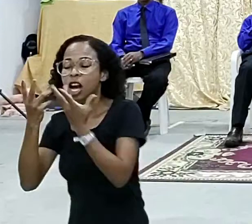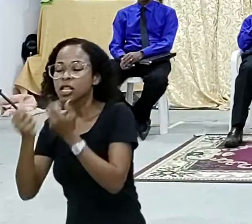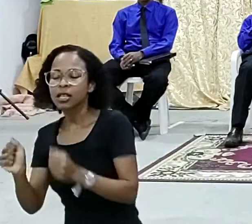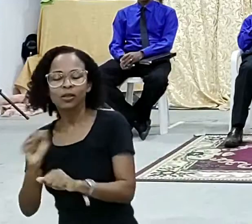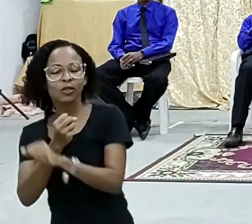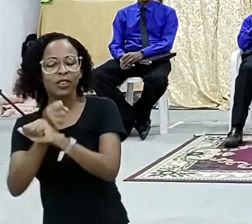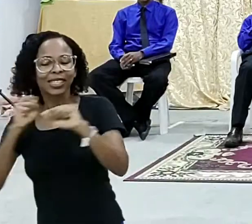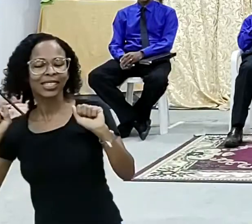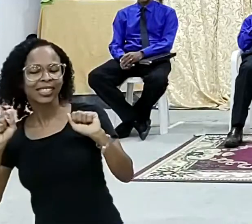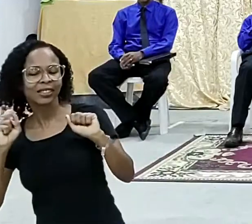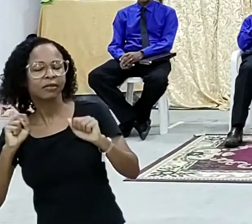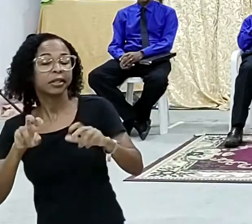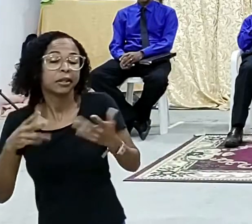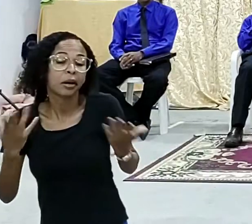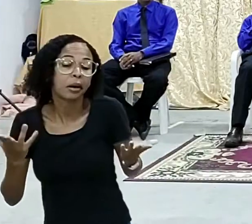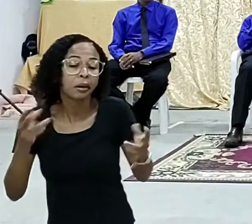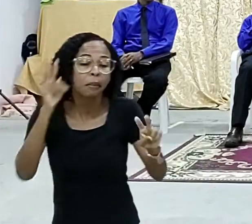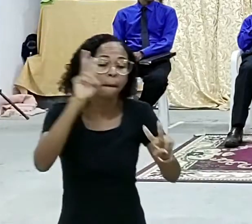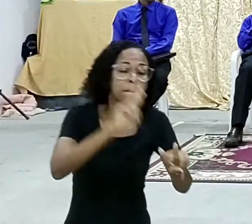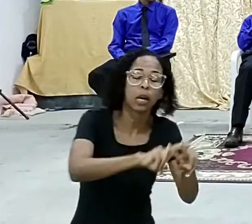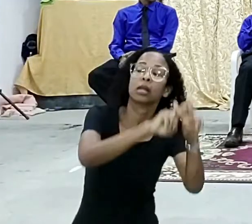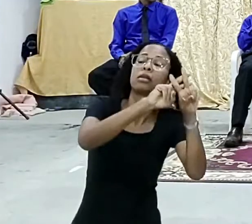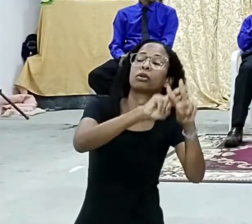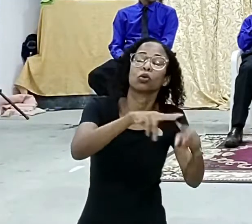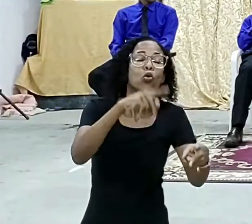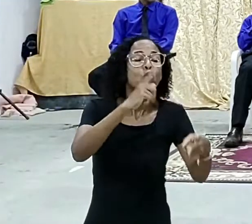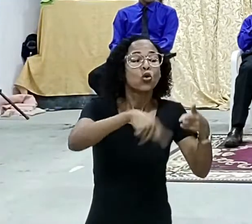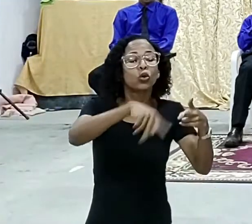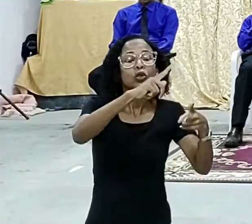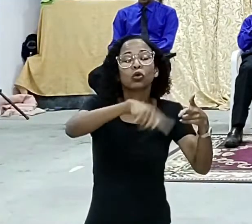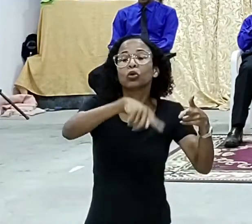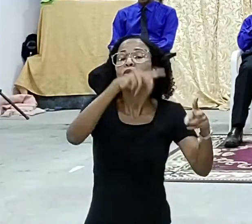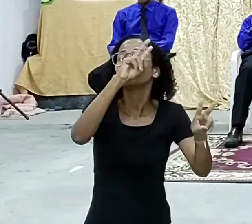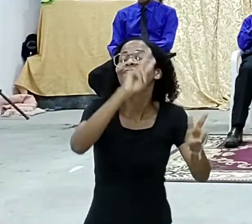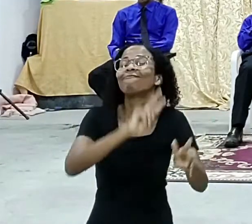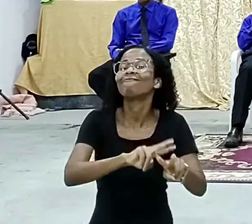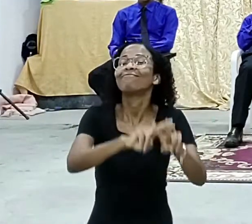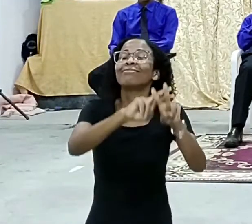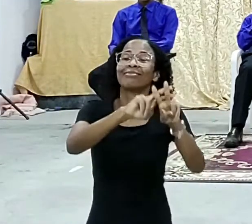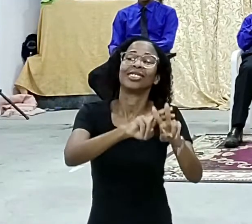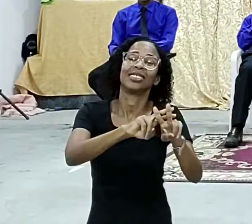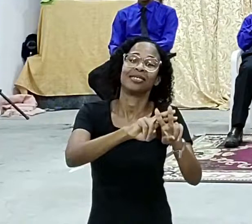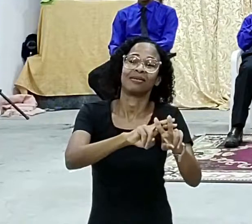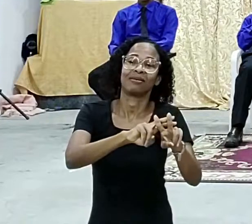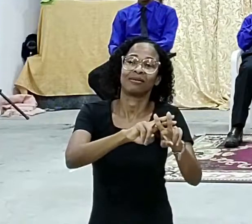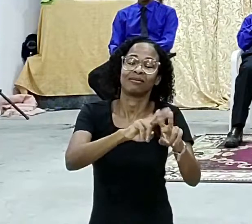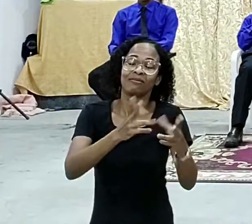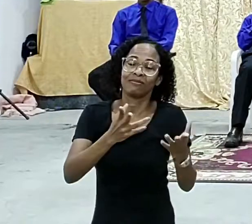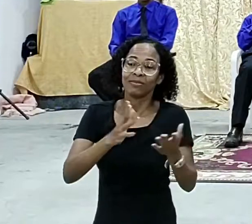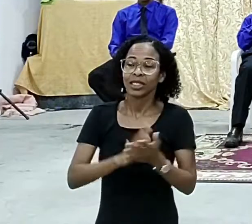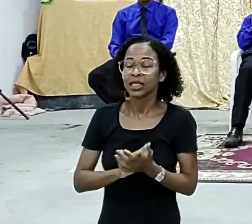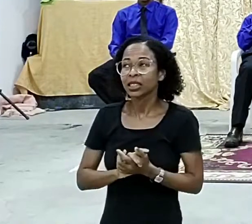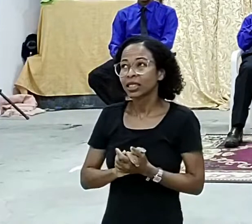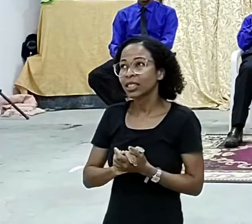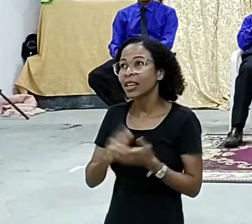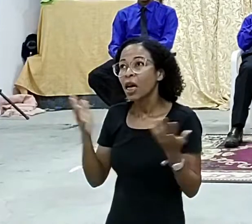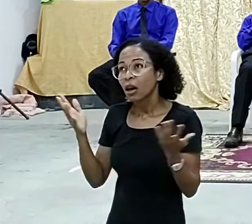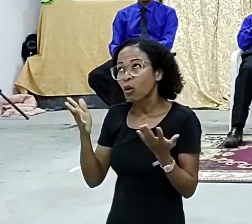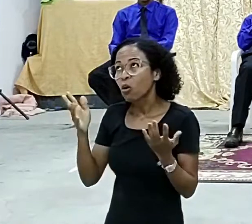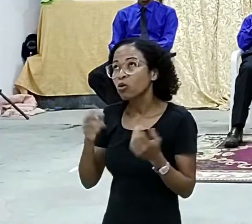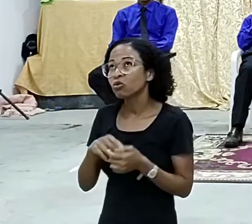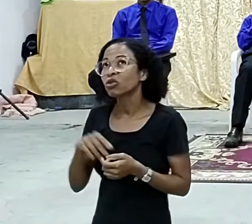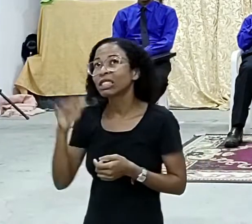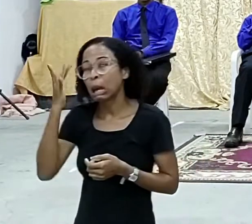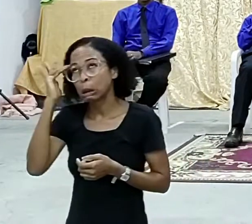acabou pagando pelo erro que hoje eu acredito que muita gente aplaudiria